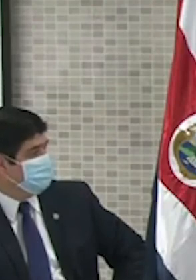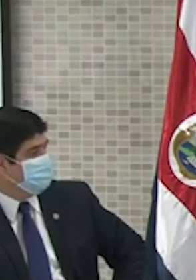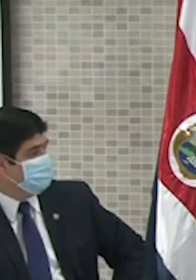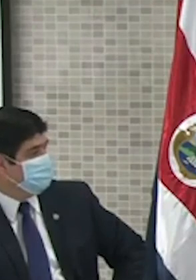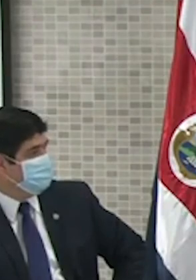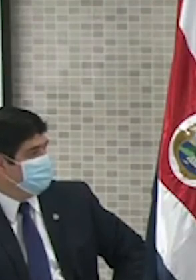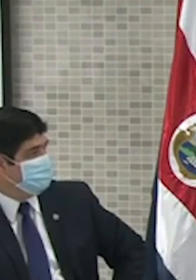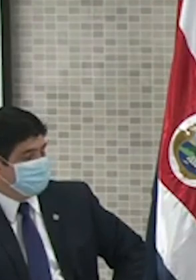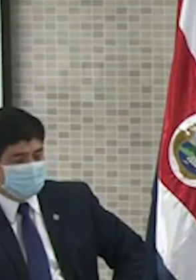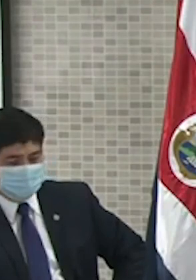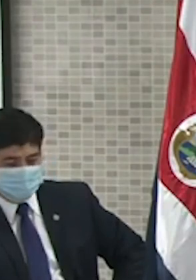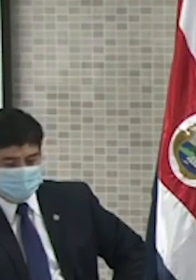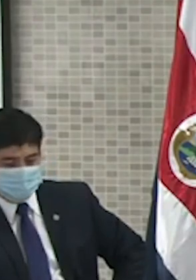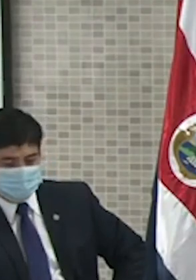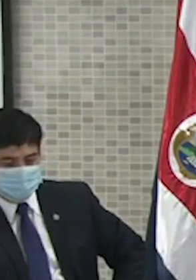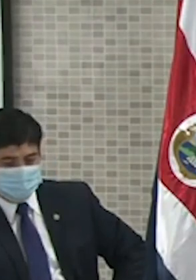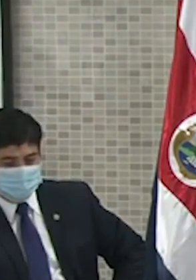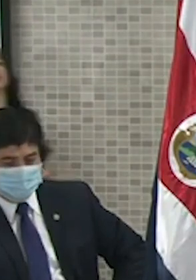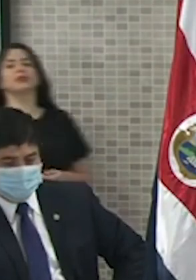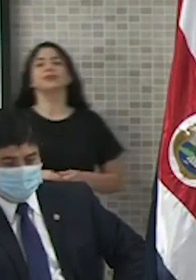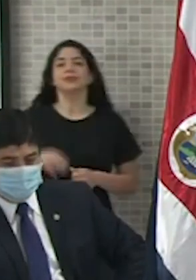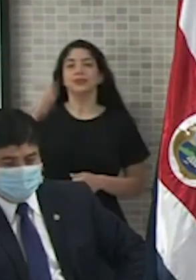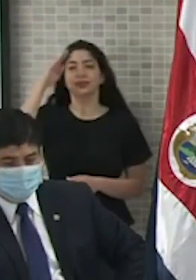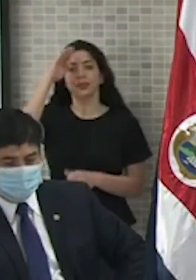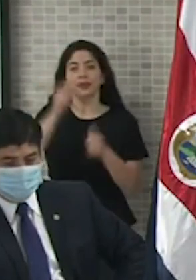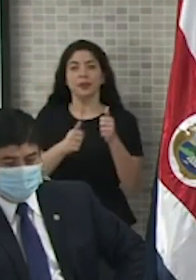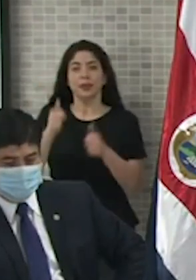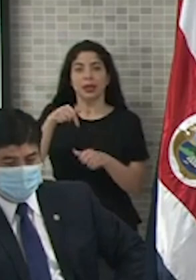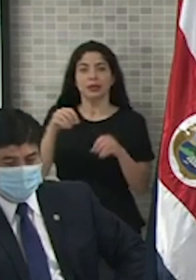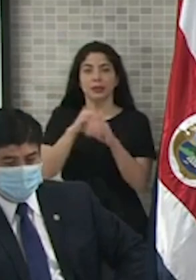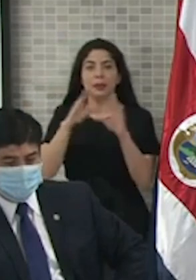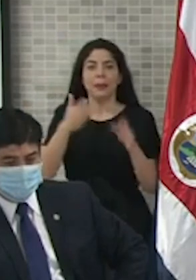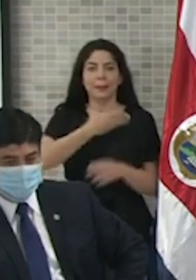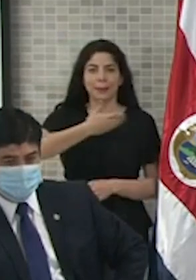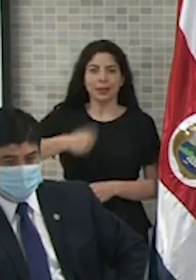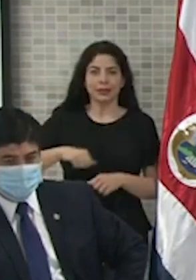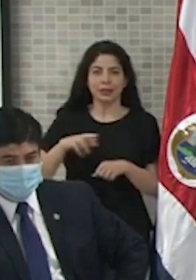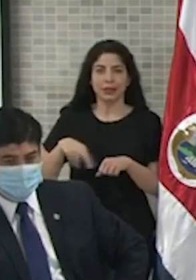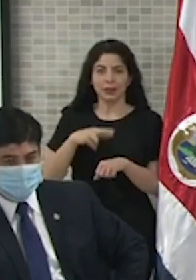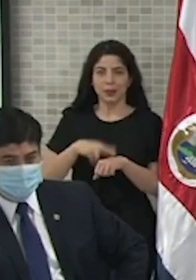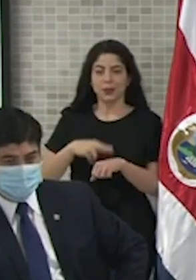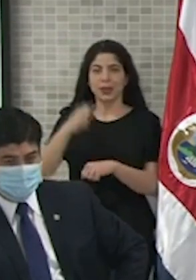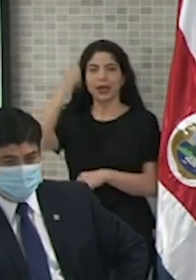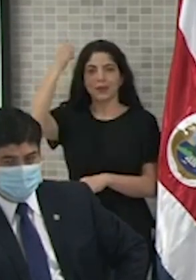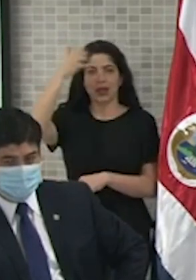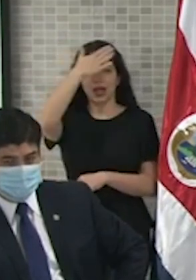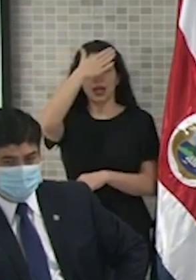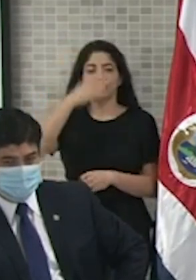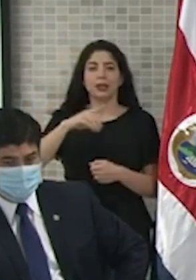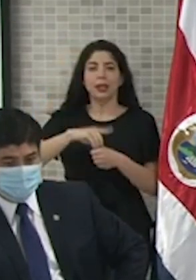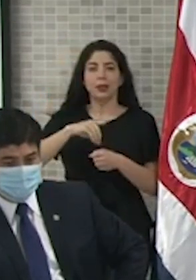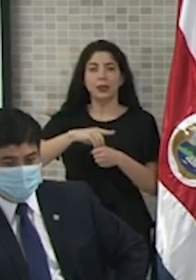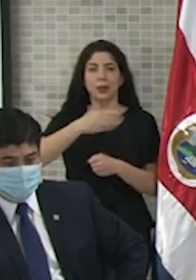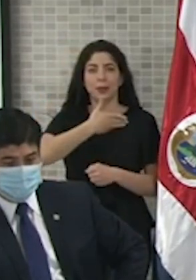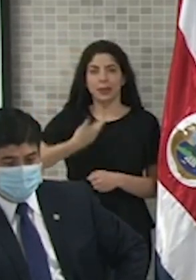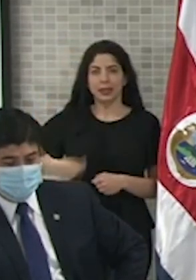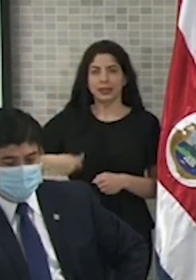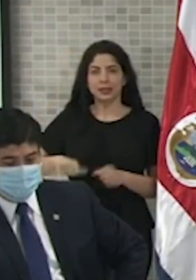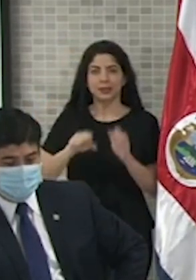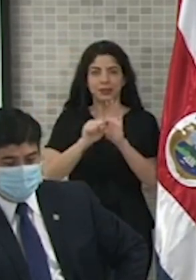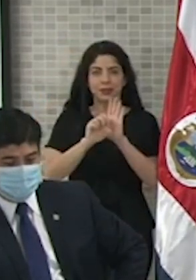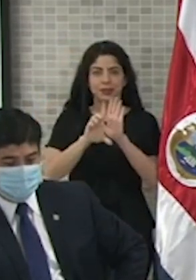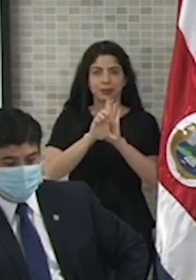Saludamos a los jerarcas que nos acompañan esta mañana, el presidente de la República, don Carlos Alvarado Quesada, el diputado presidente a la